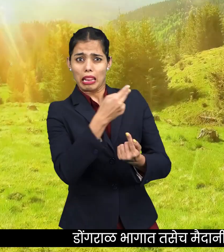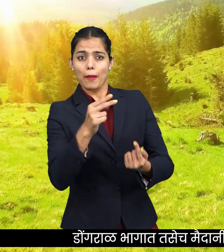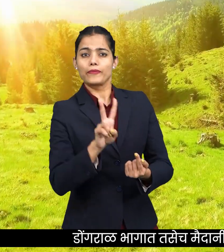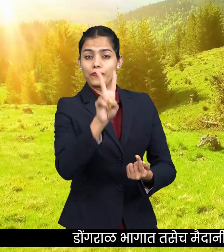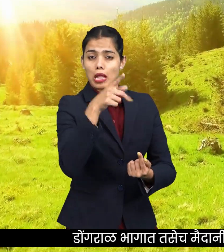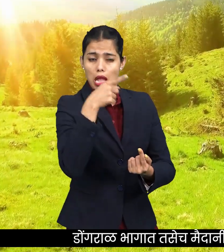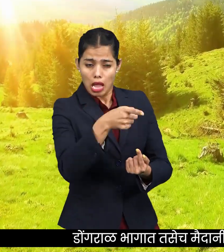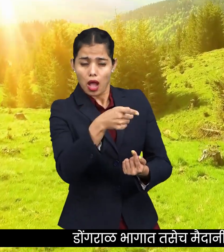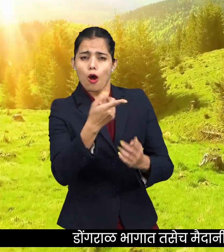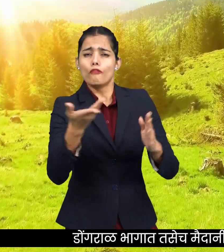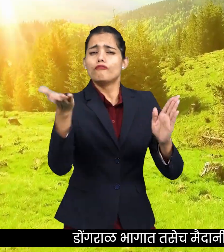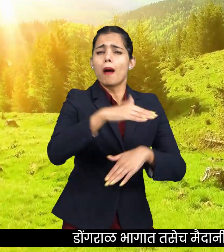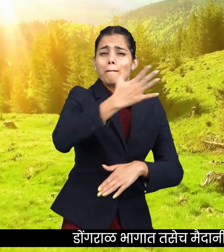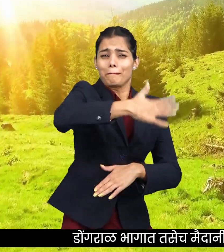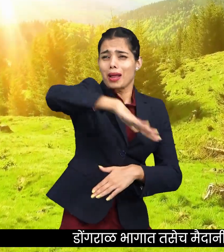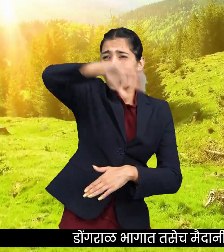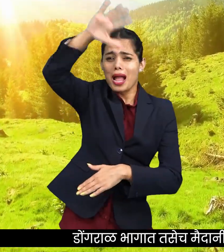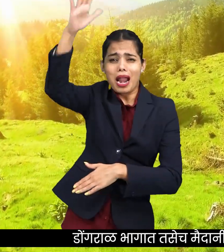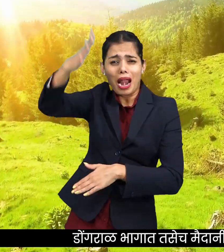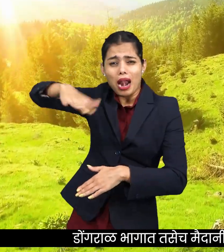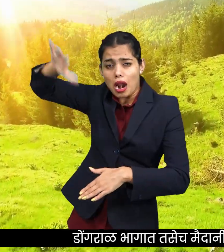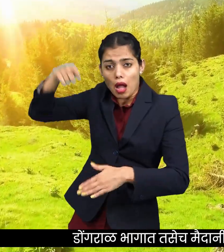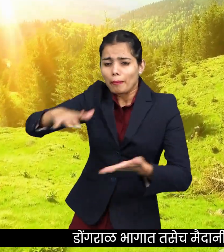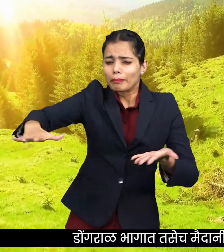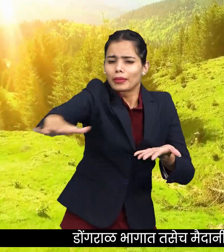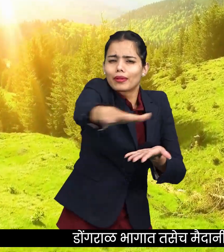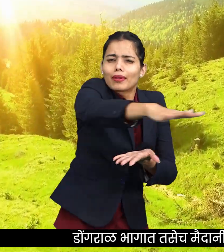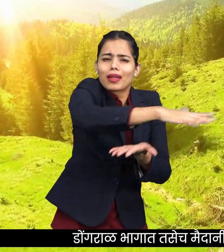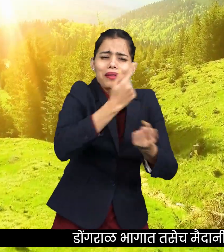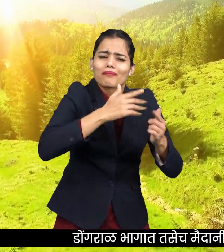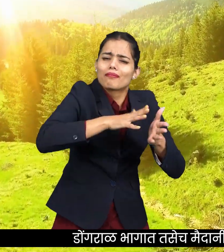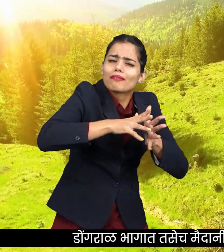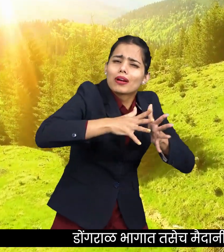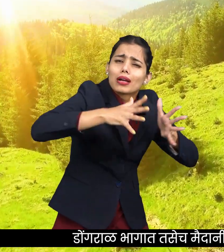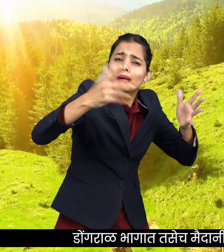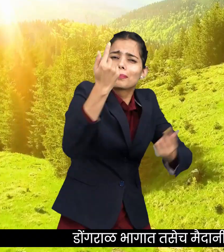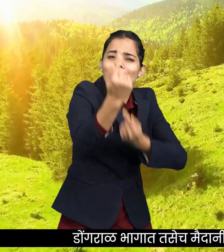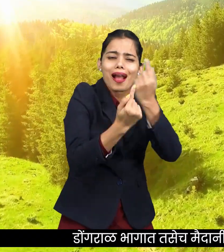डोंगराळ भागात तसेच मैदानी भागात विस्तीर्ण करणे आढळतात.